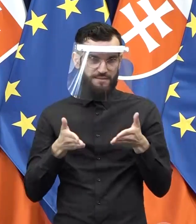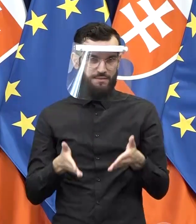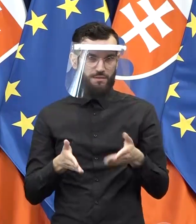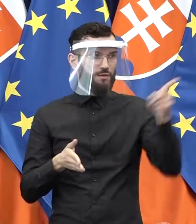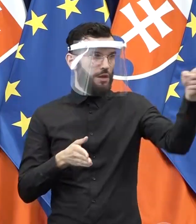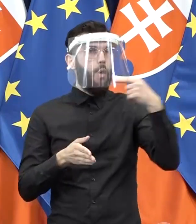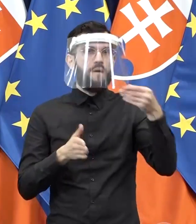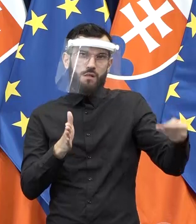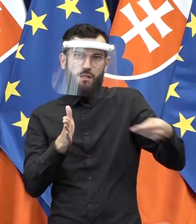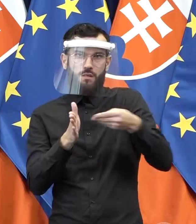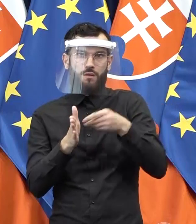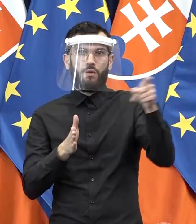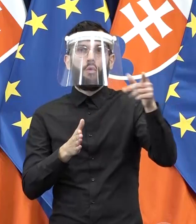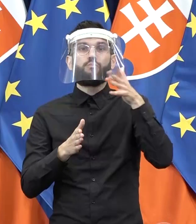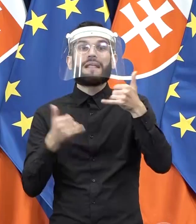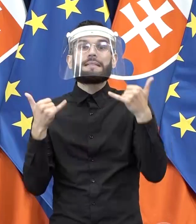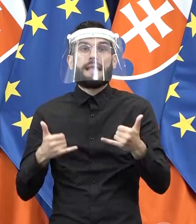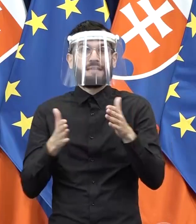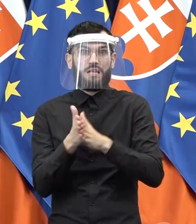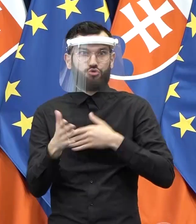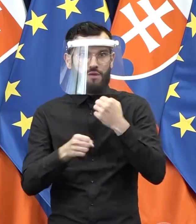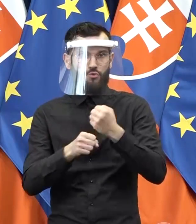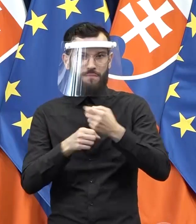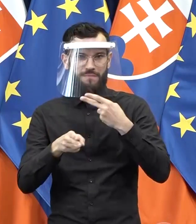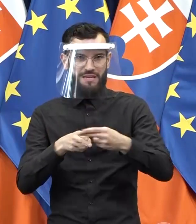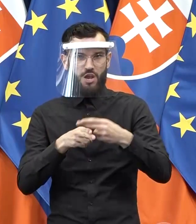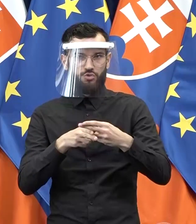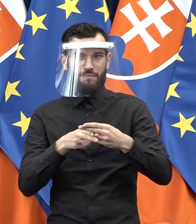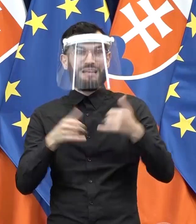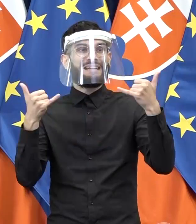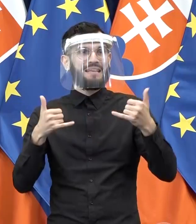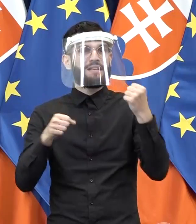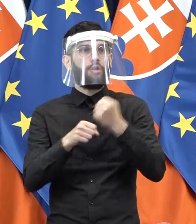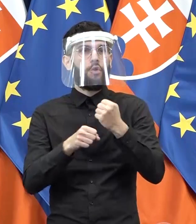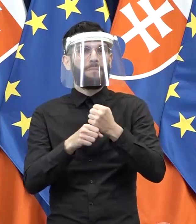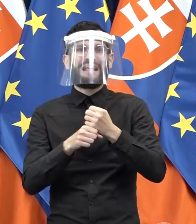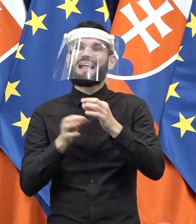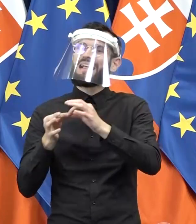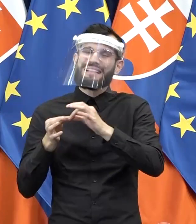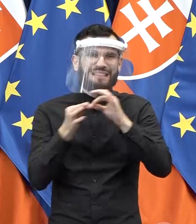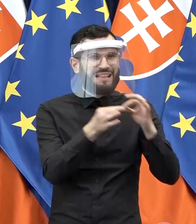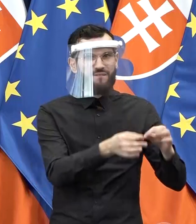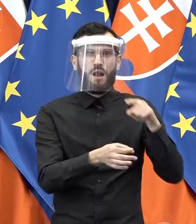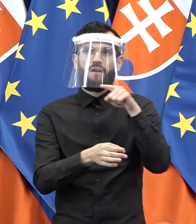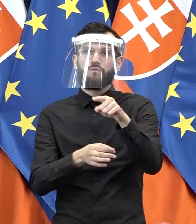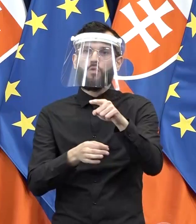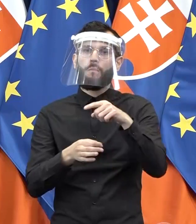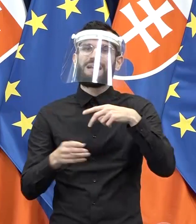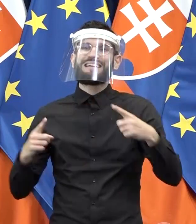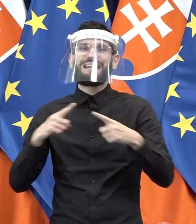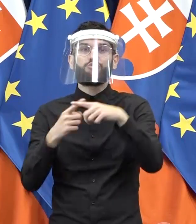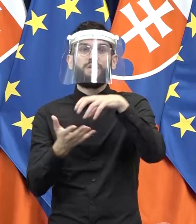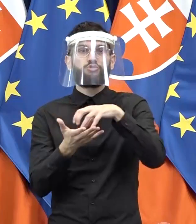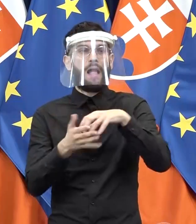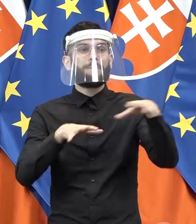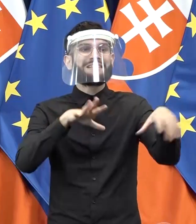K tomu, čo hovoríte vy, prechádzame dnes. Od dnes je vlastne zriadený aj permanentný krízový štáb, ktorý už bude zhromažďovať